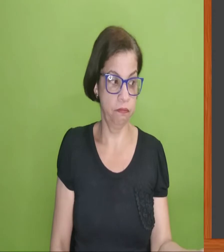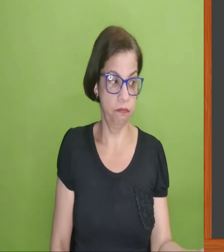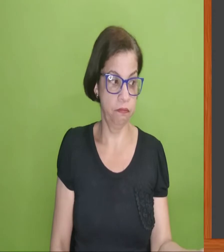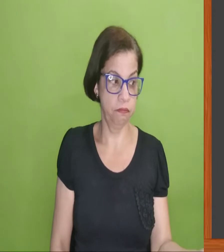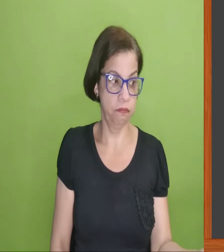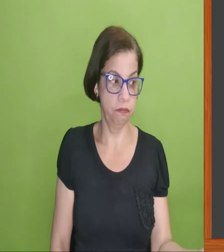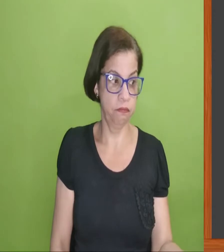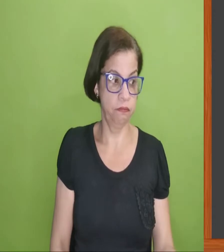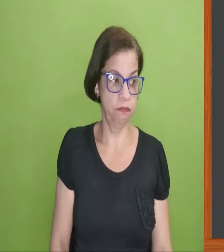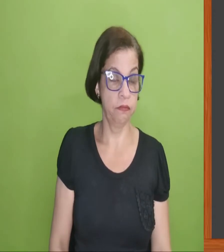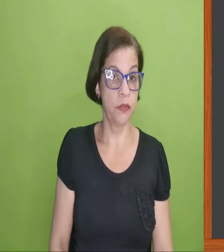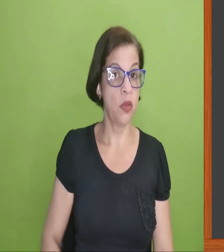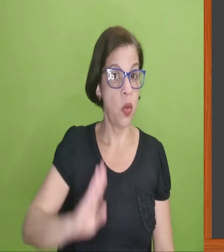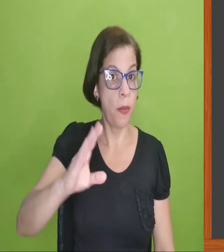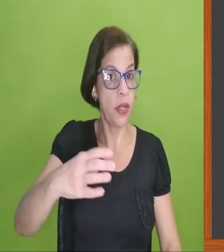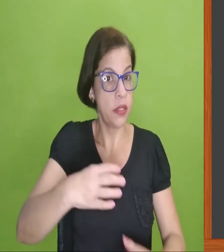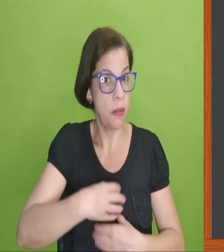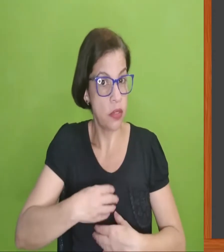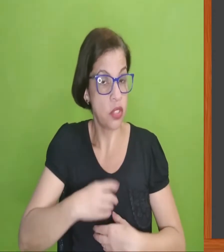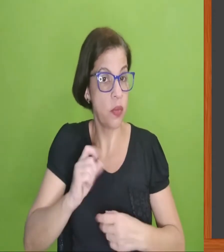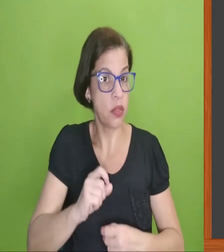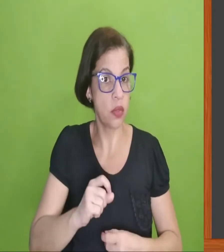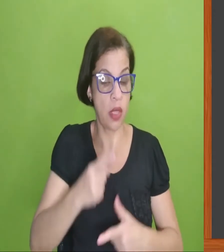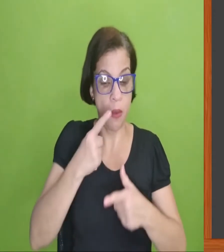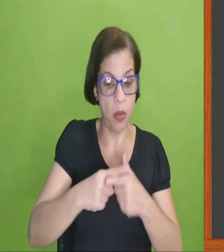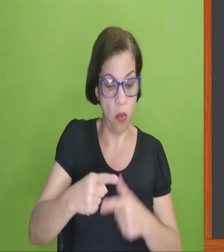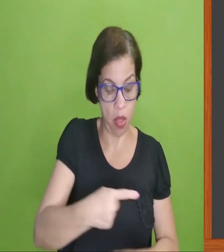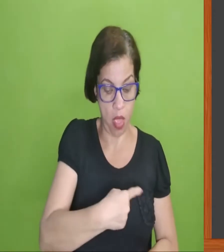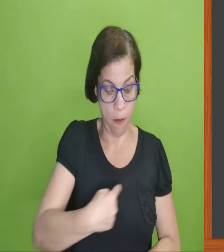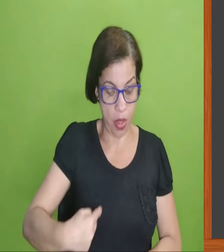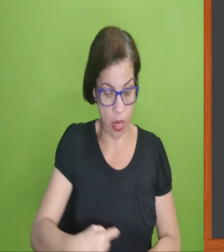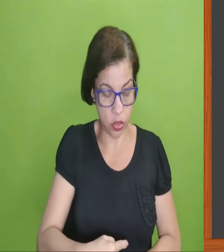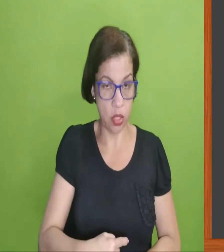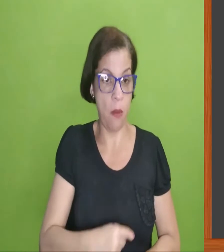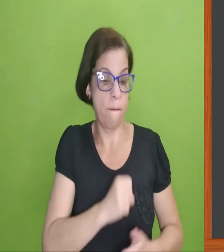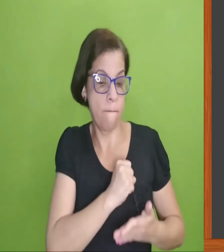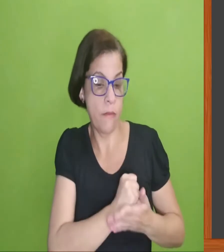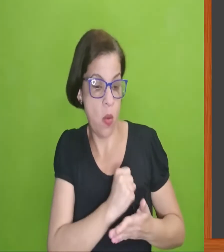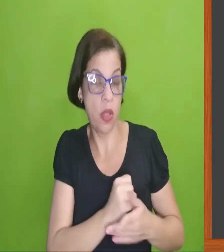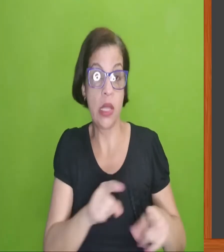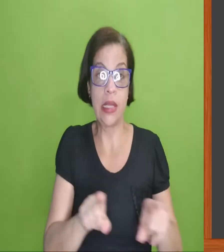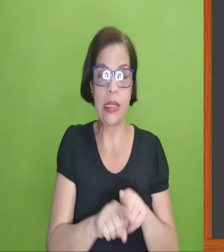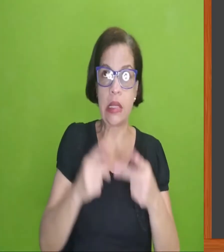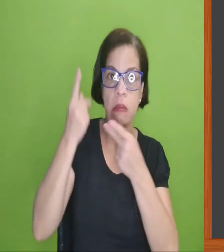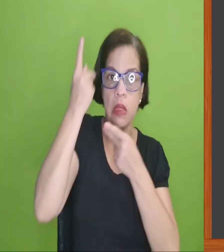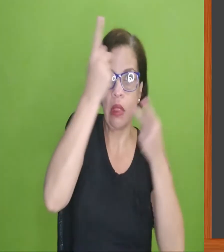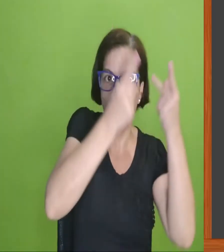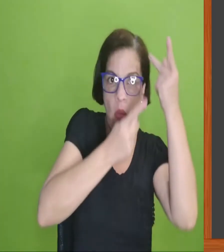uso do ácido nicotínico são distúrbios gastrointestinais, palpitações e